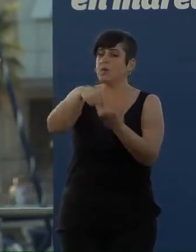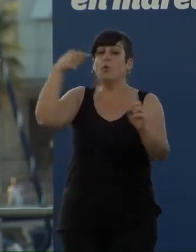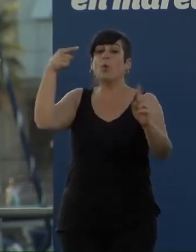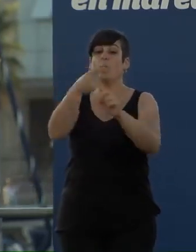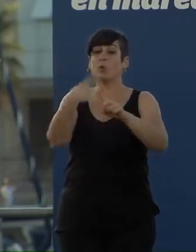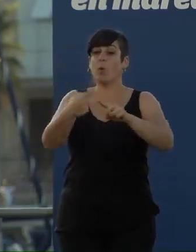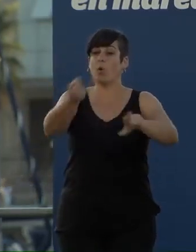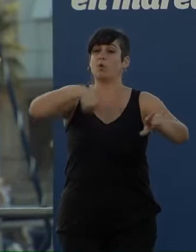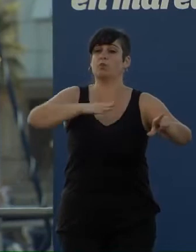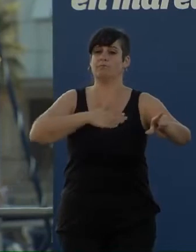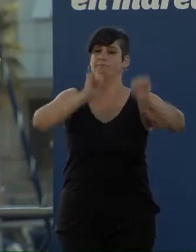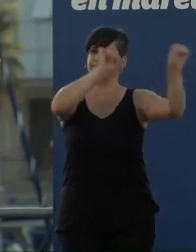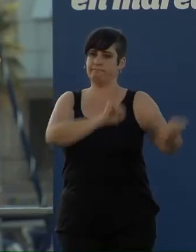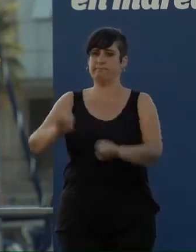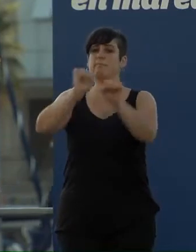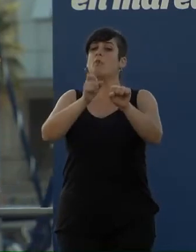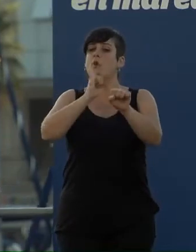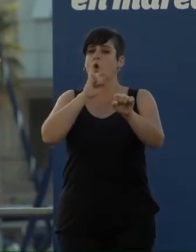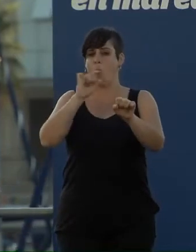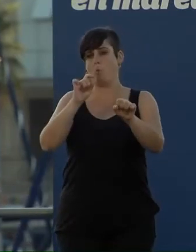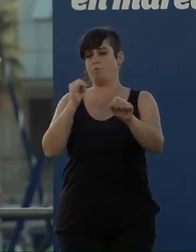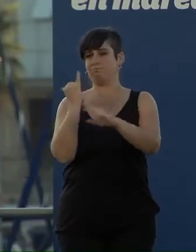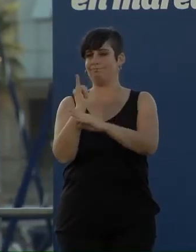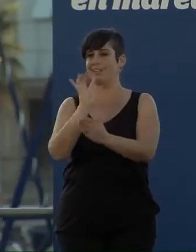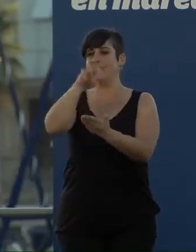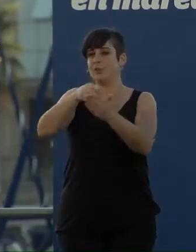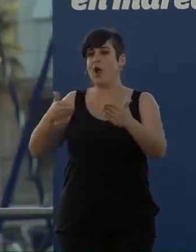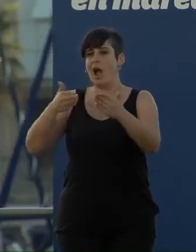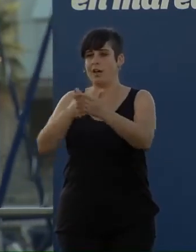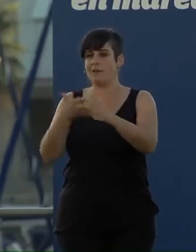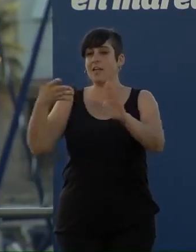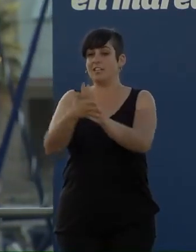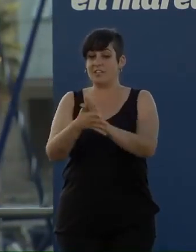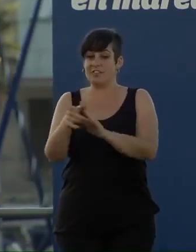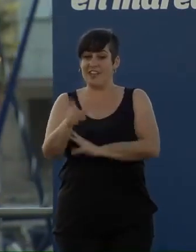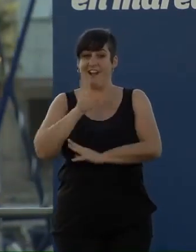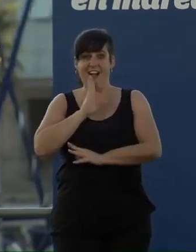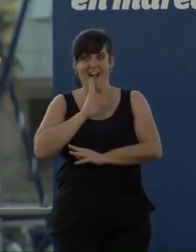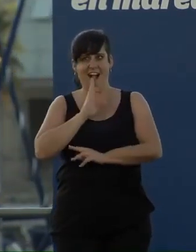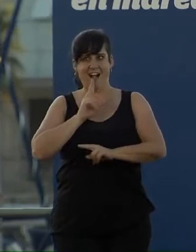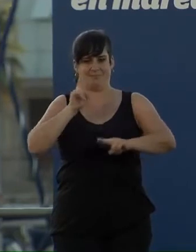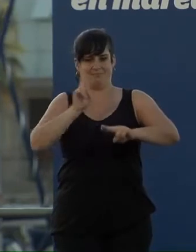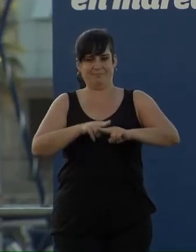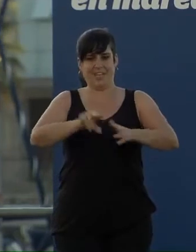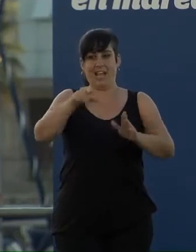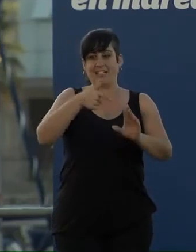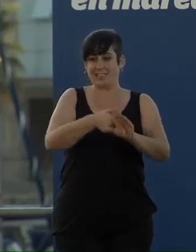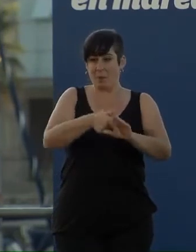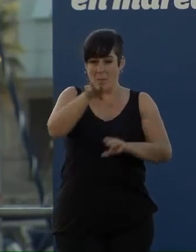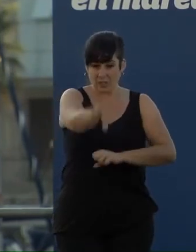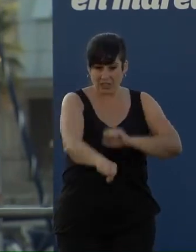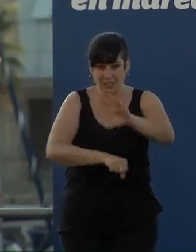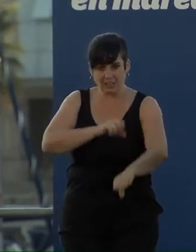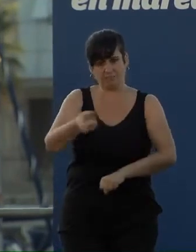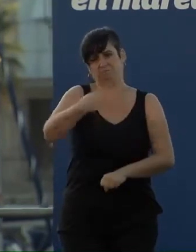que noo y defendo por medios instituciona solamente recendo nuas mans chapapote como femos como nunca má en